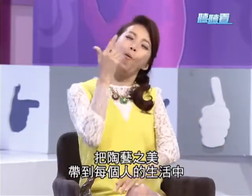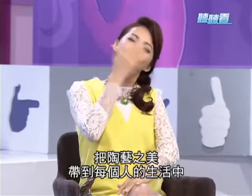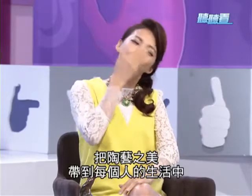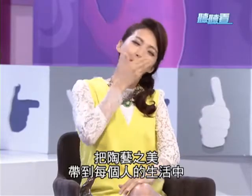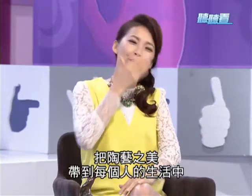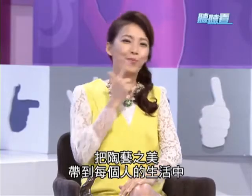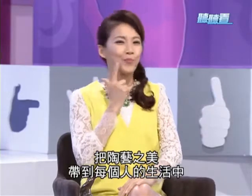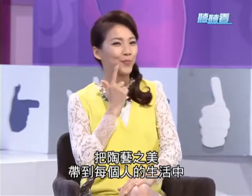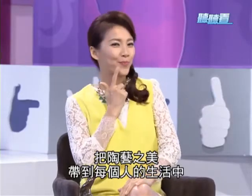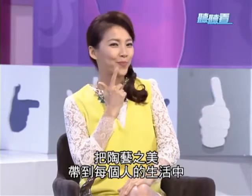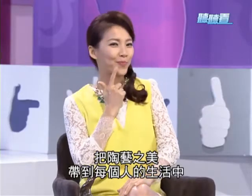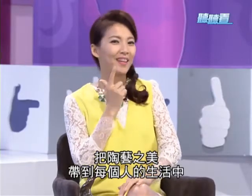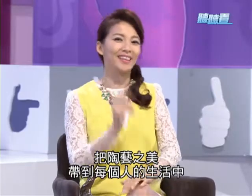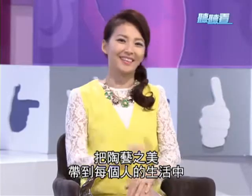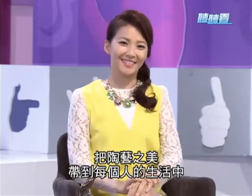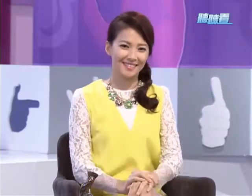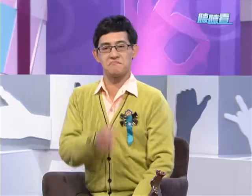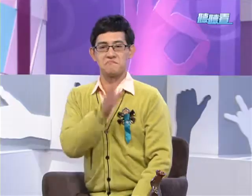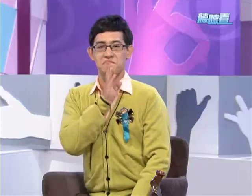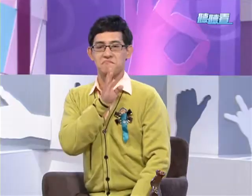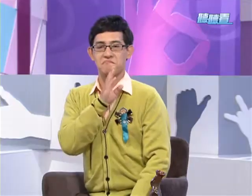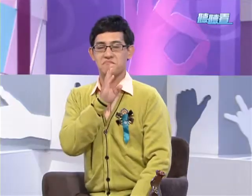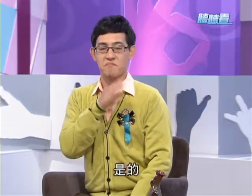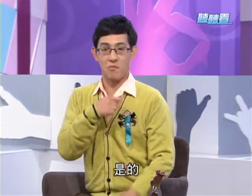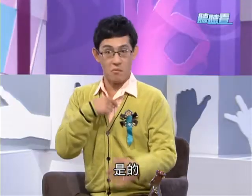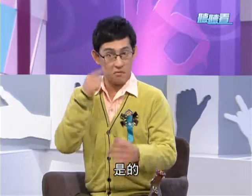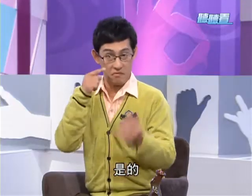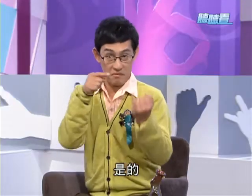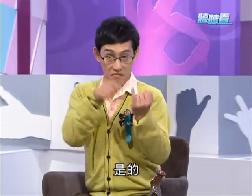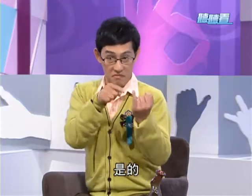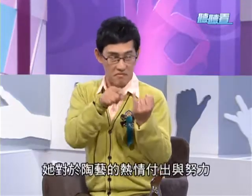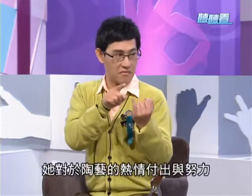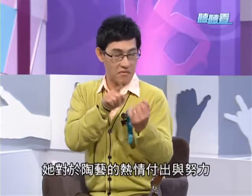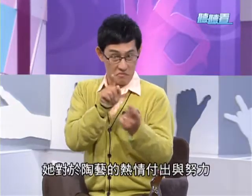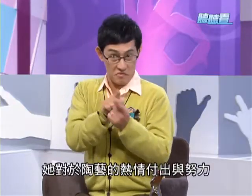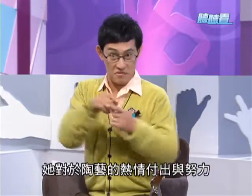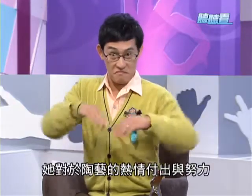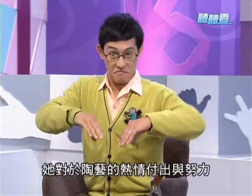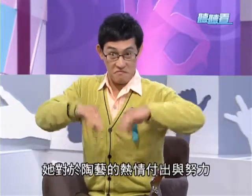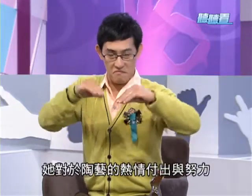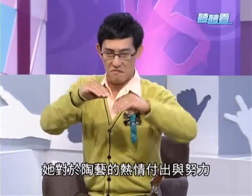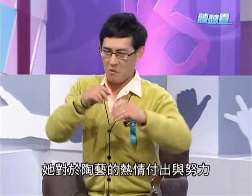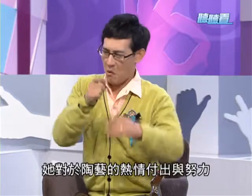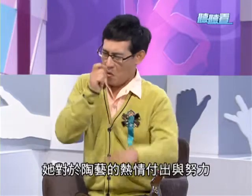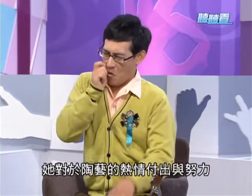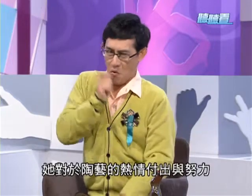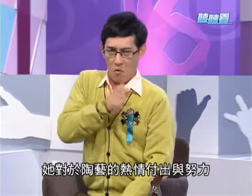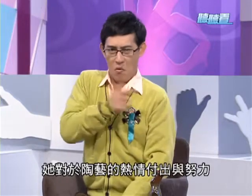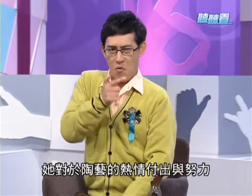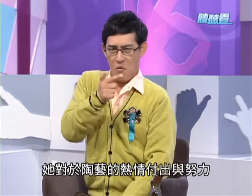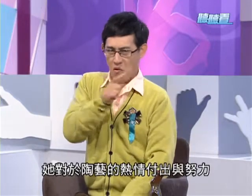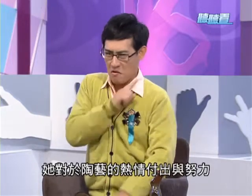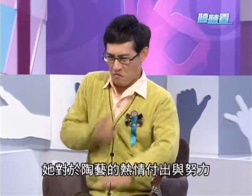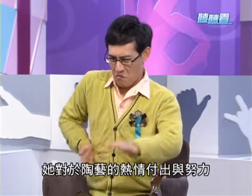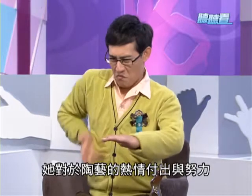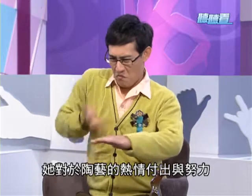的生活中。 是的，他呢对于陶艺的热情付出与努